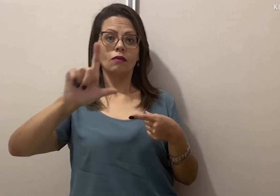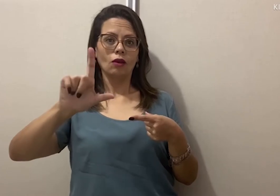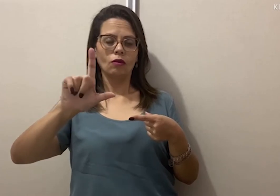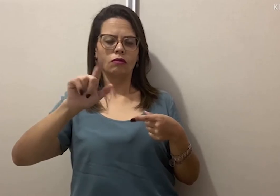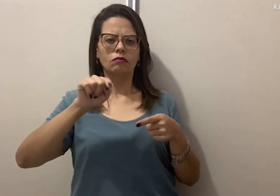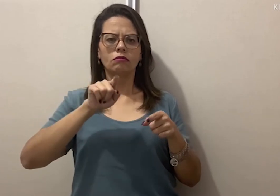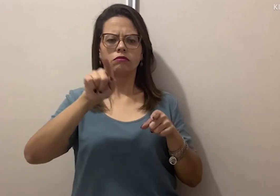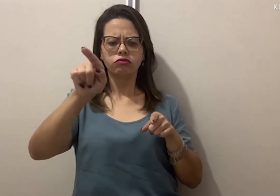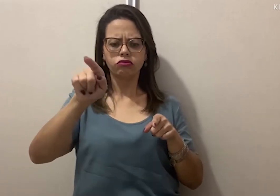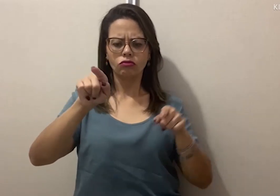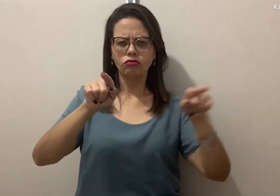o direcional.